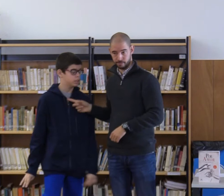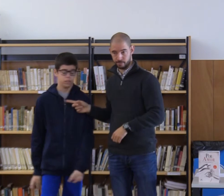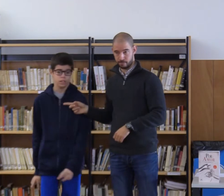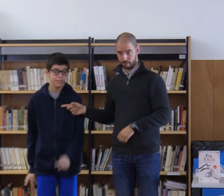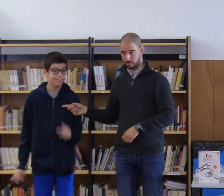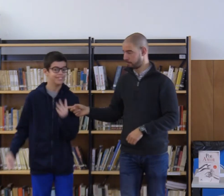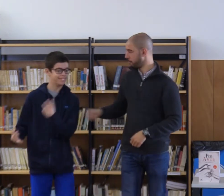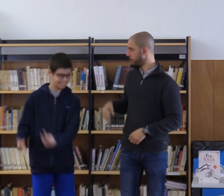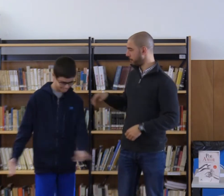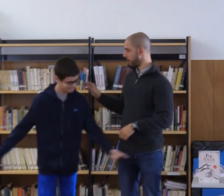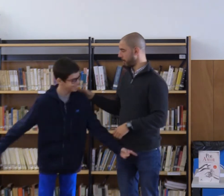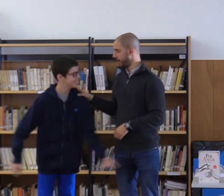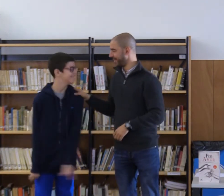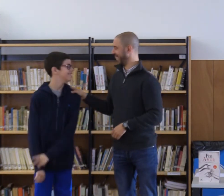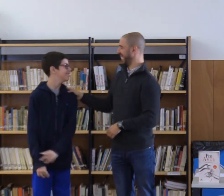e é surdo.